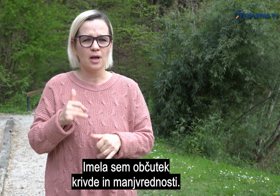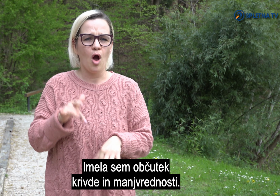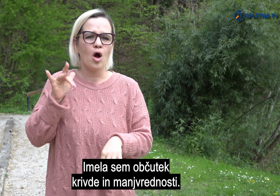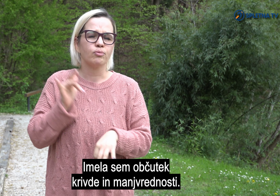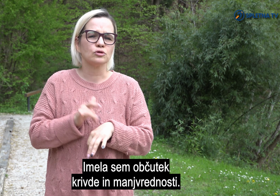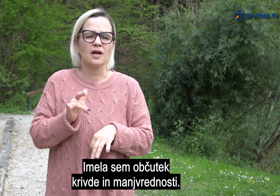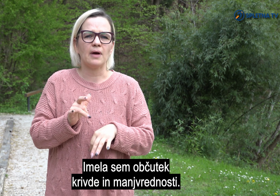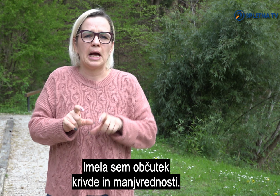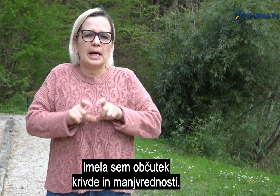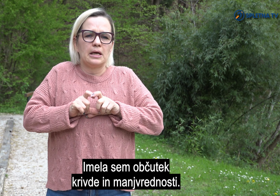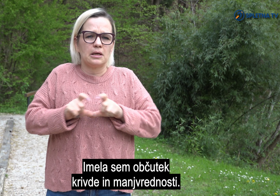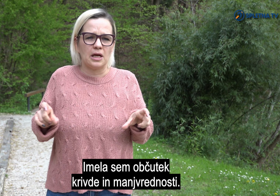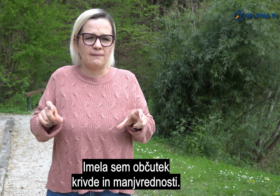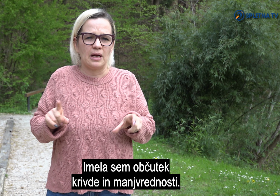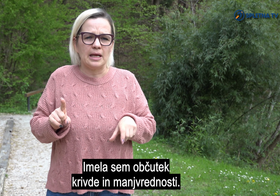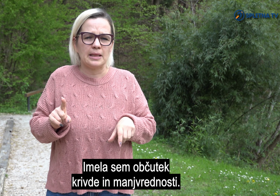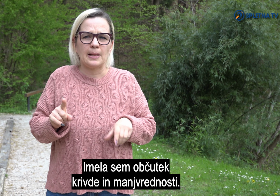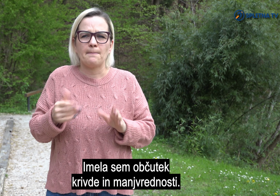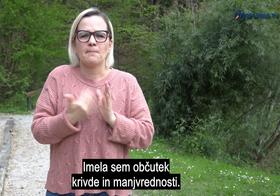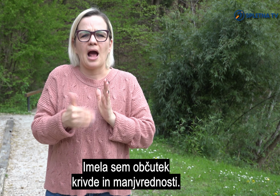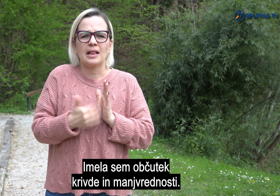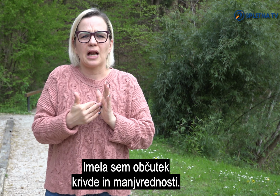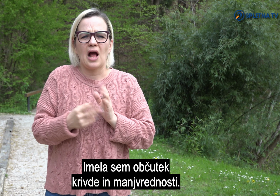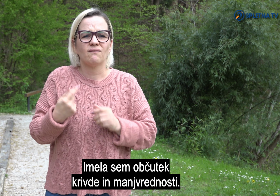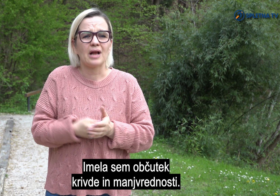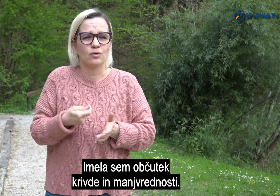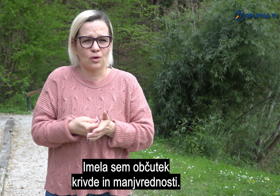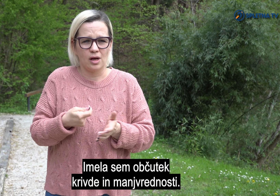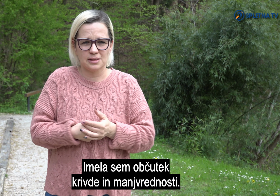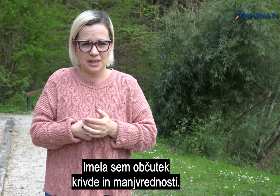Imela sem občutek krivde in manjvrednosti.